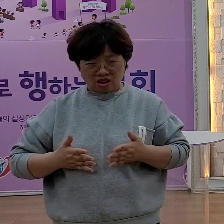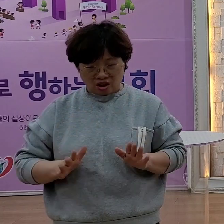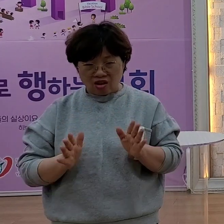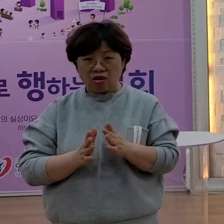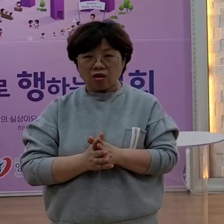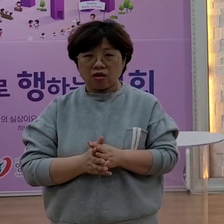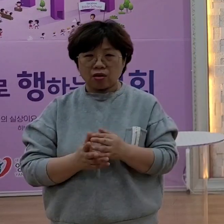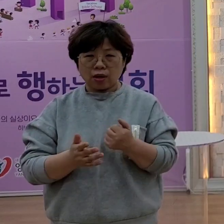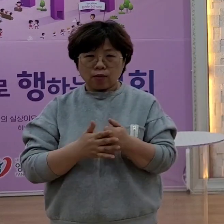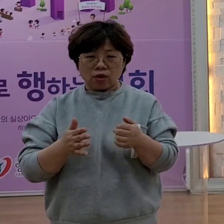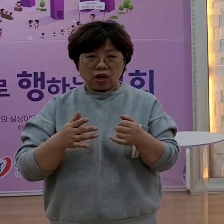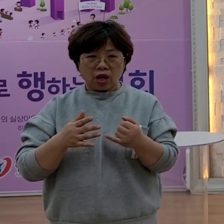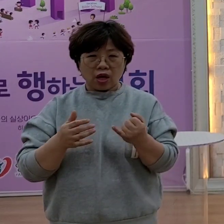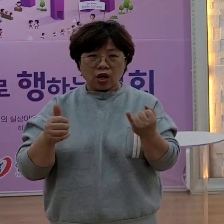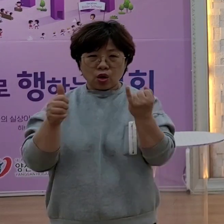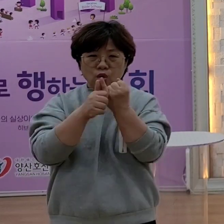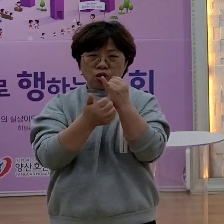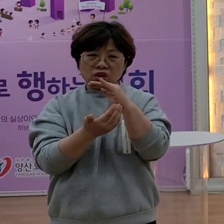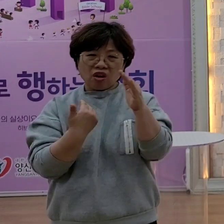그래서